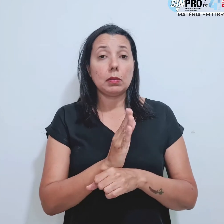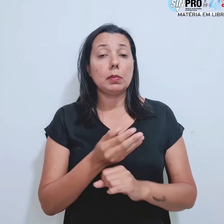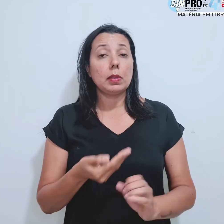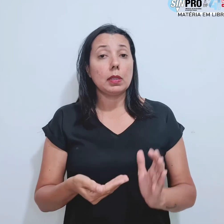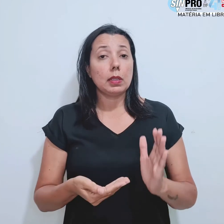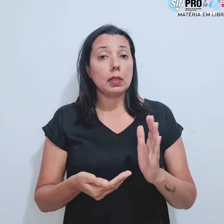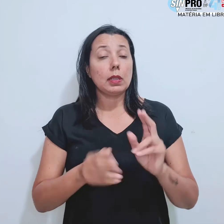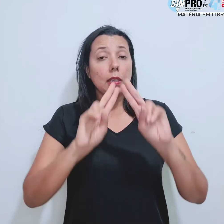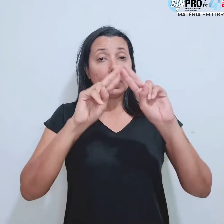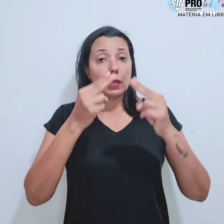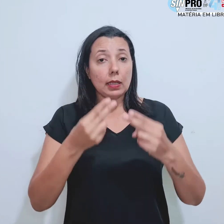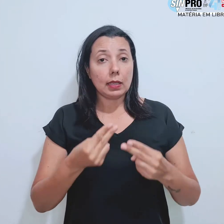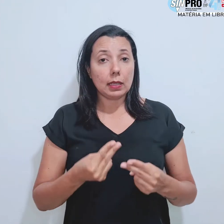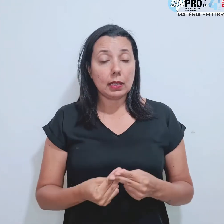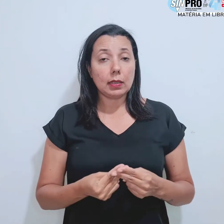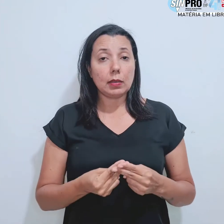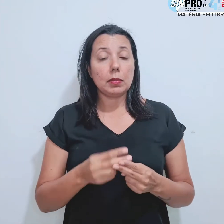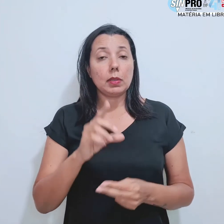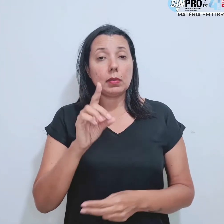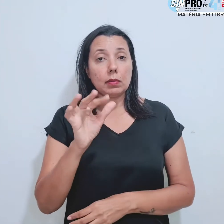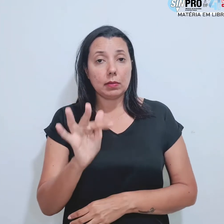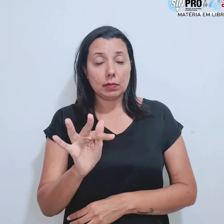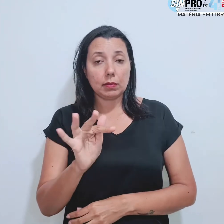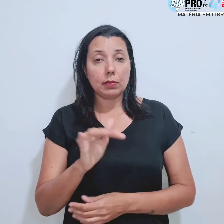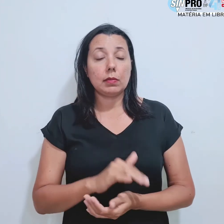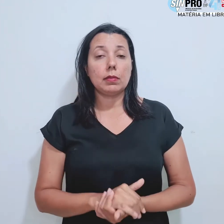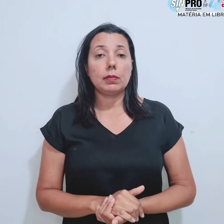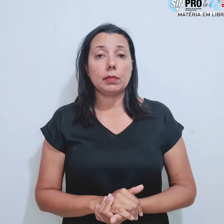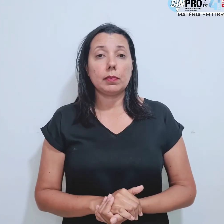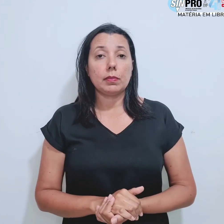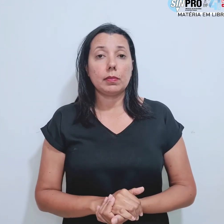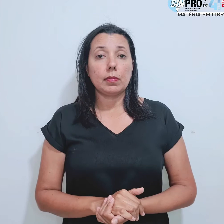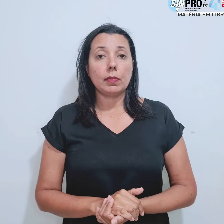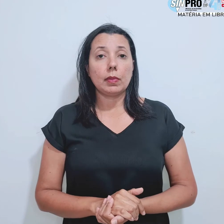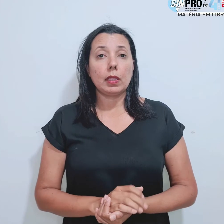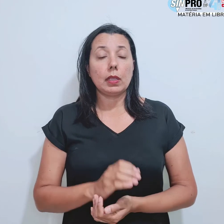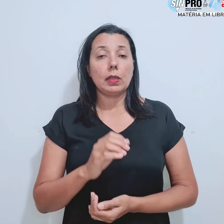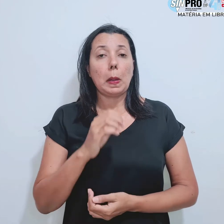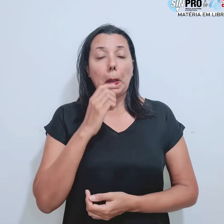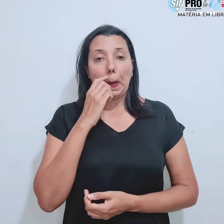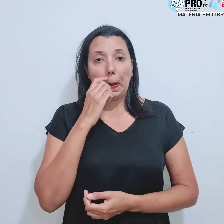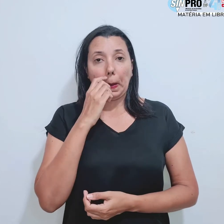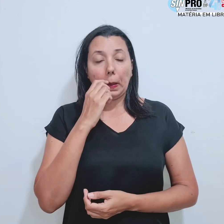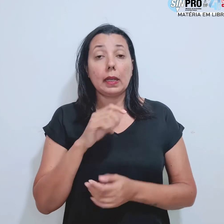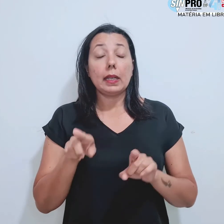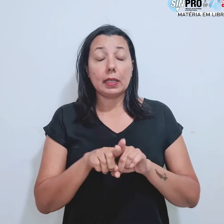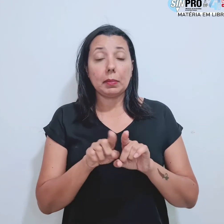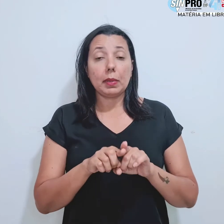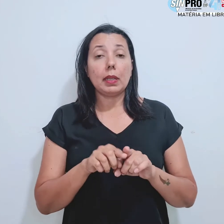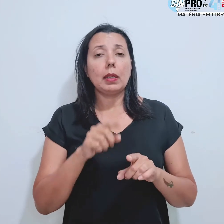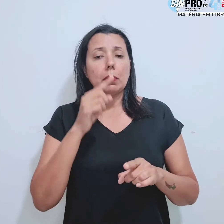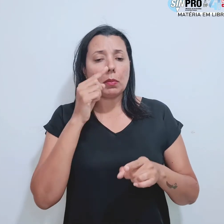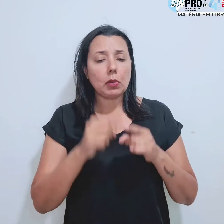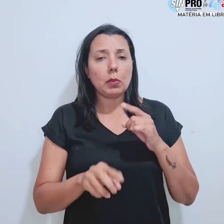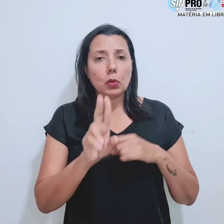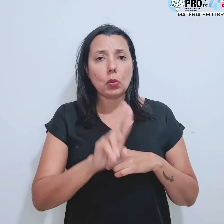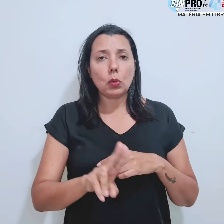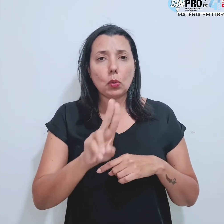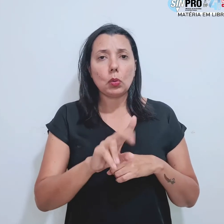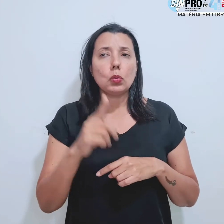Câmara Legislativa do Distrito Federal, CLDF, e veda o uso das